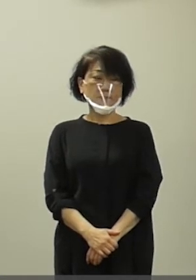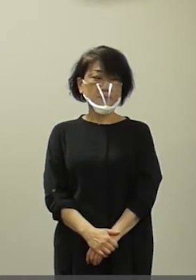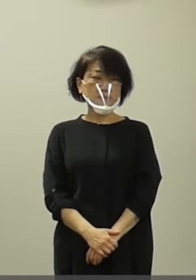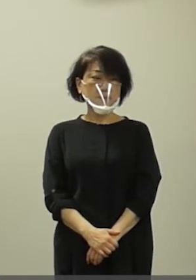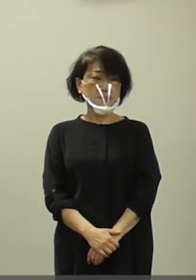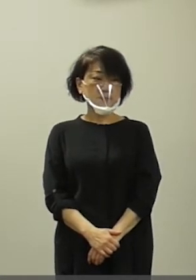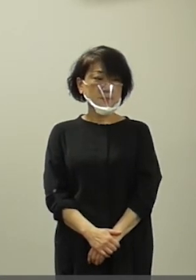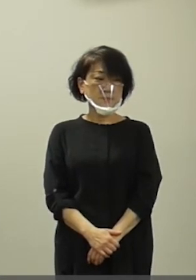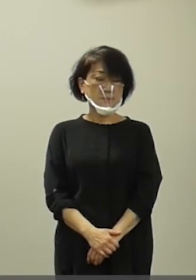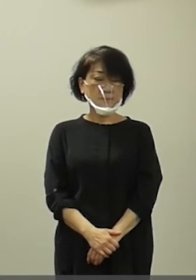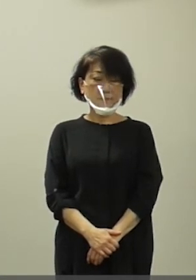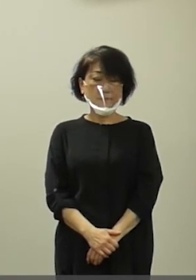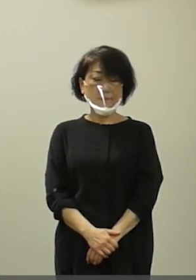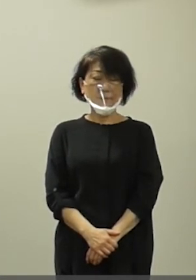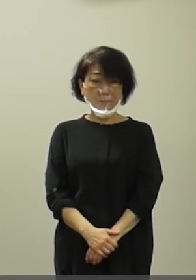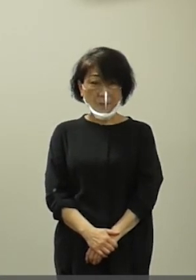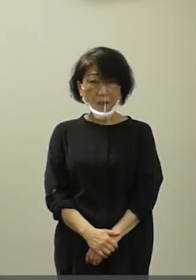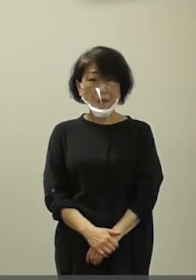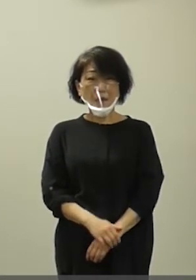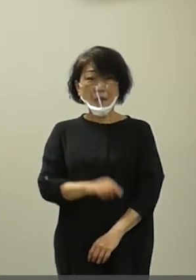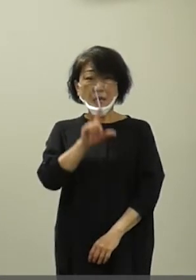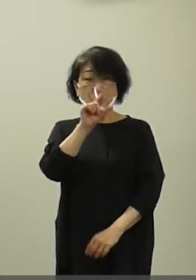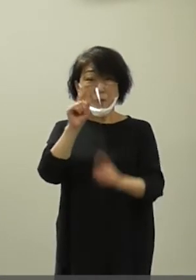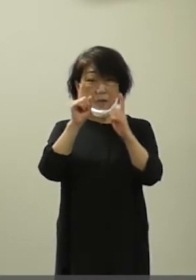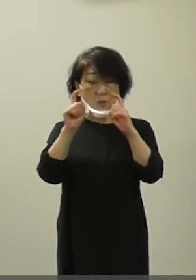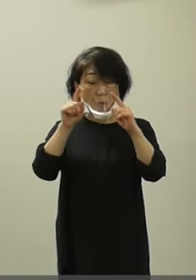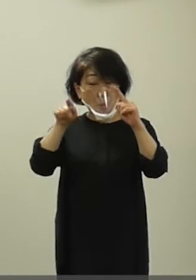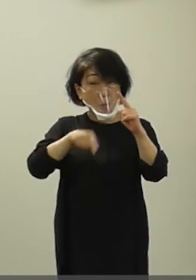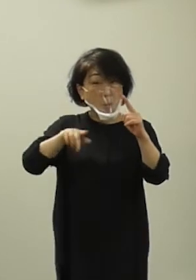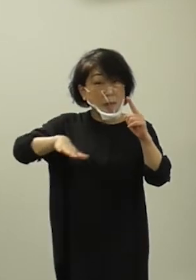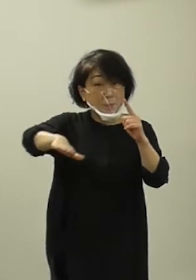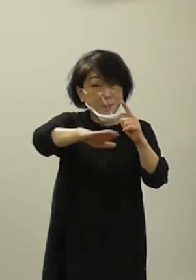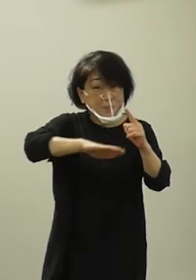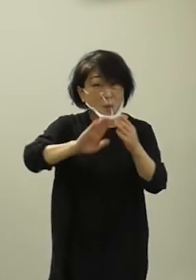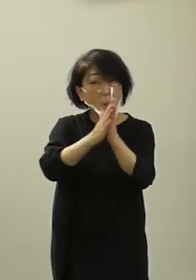あのはぁいつまでも公園内の花見の